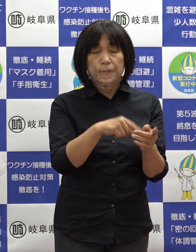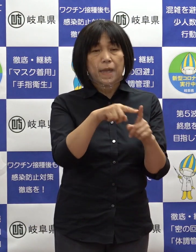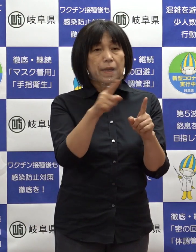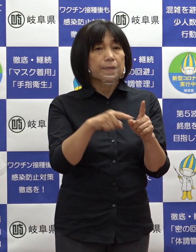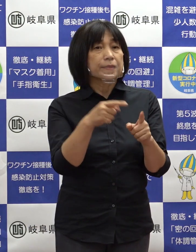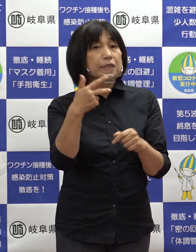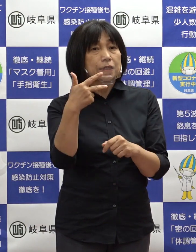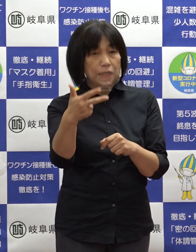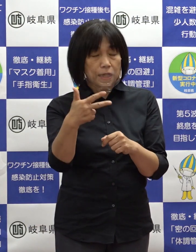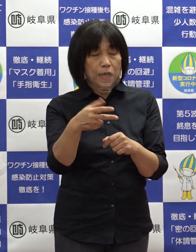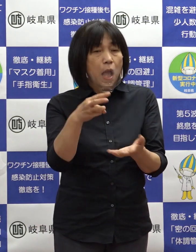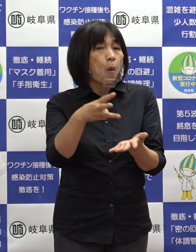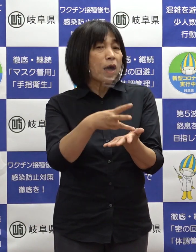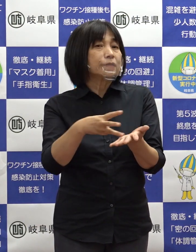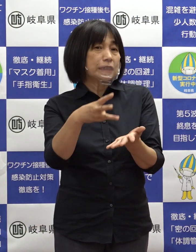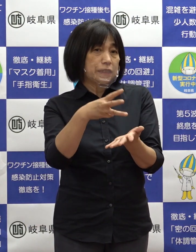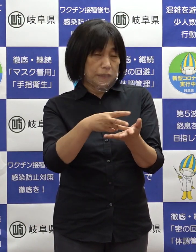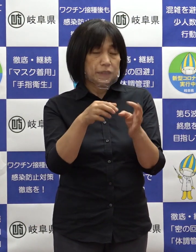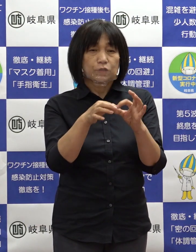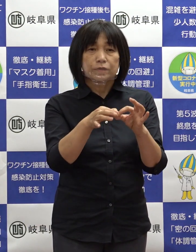ですが、ワクチンでありますが、